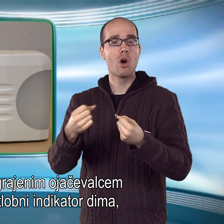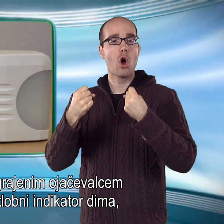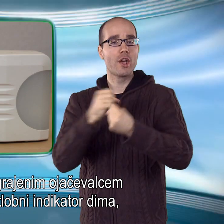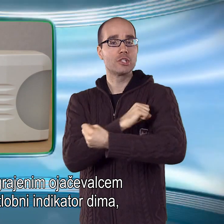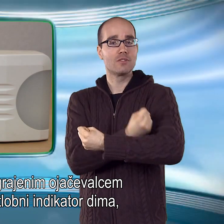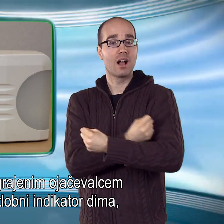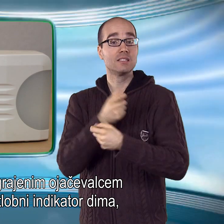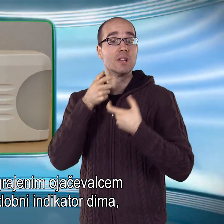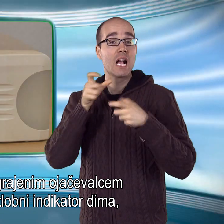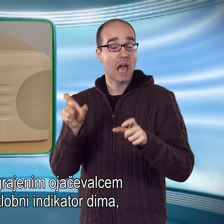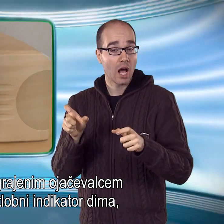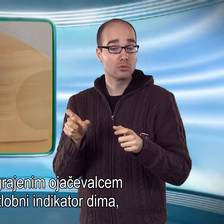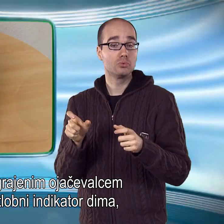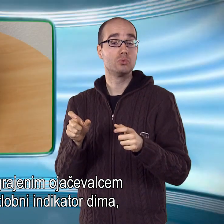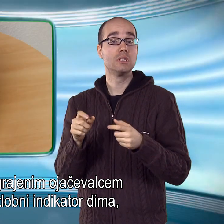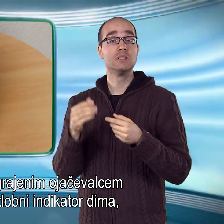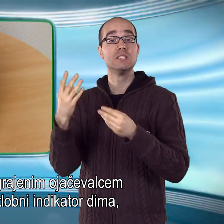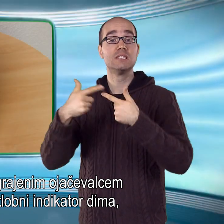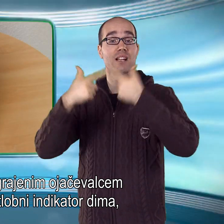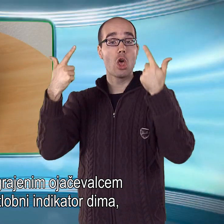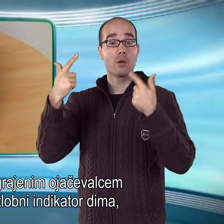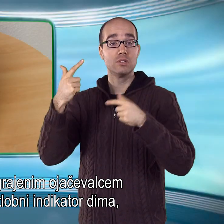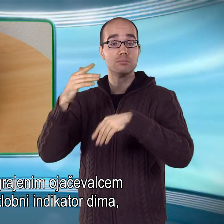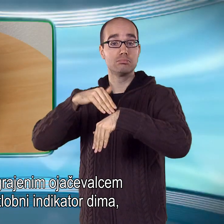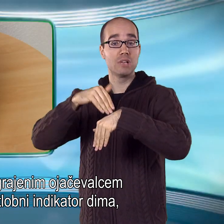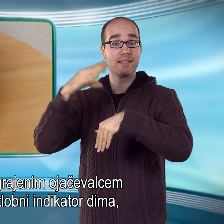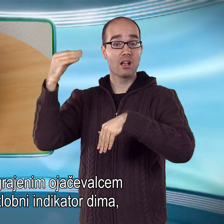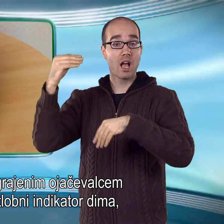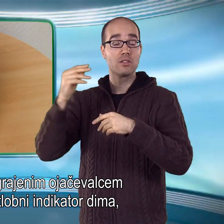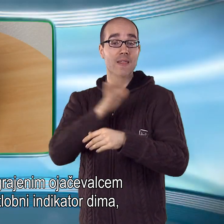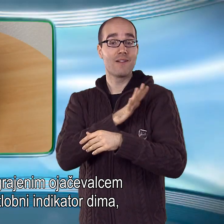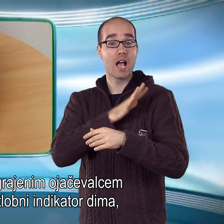vgrajenim ojačevalcem glasu, svetlobni indikator dima,